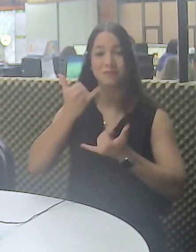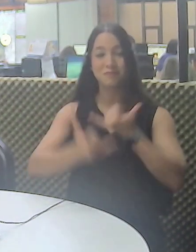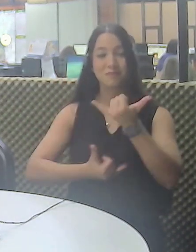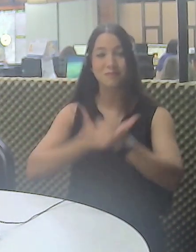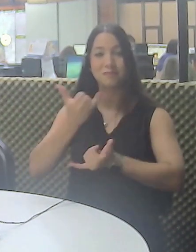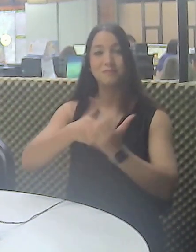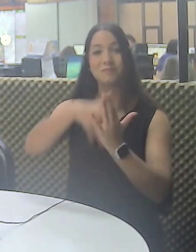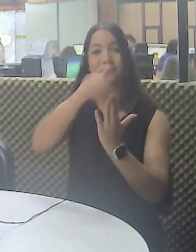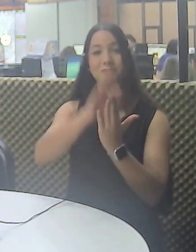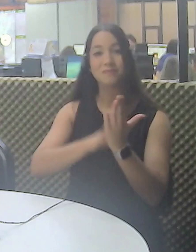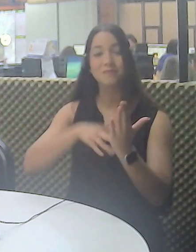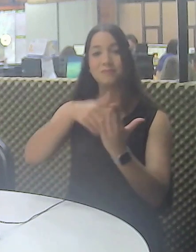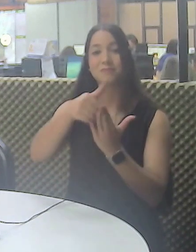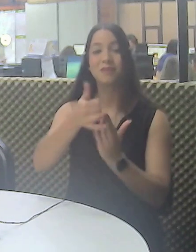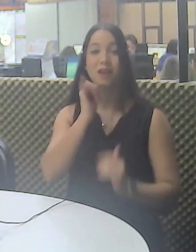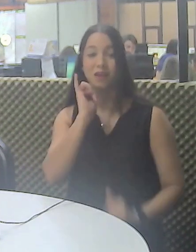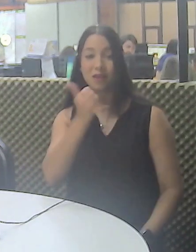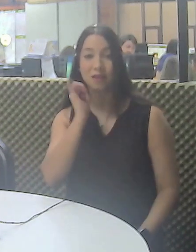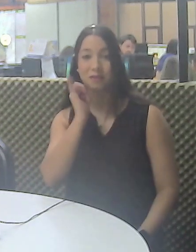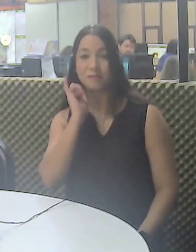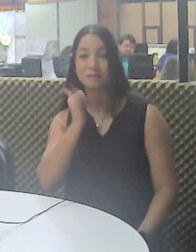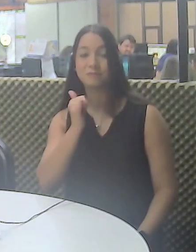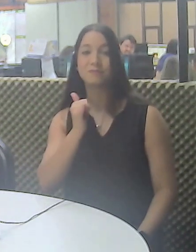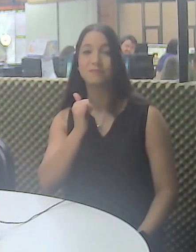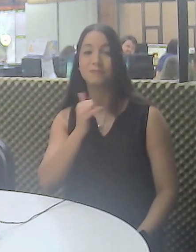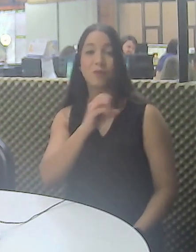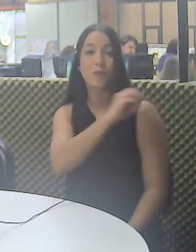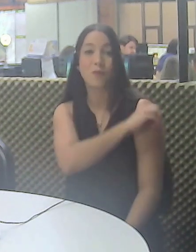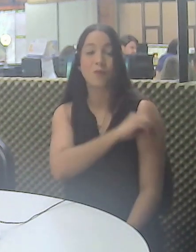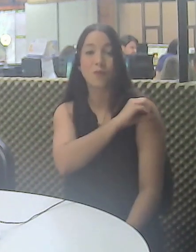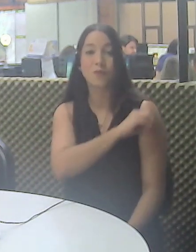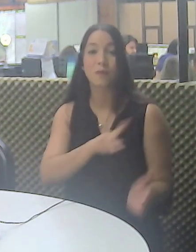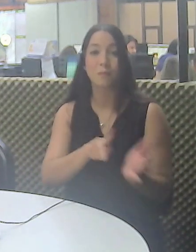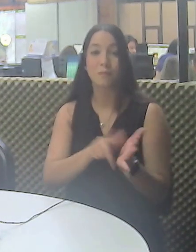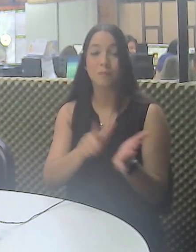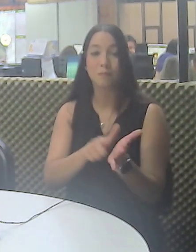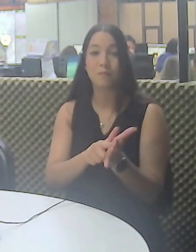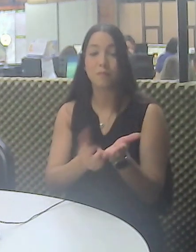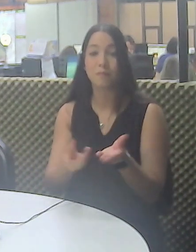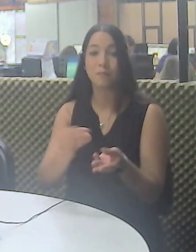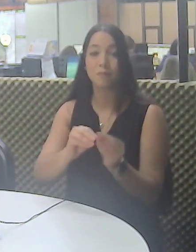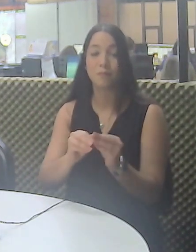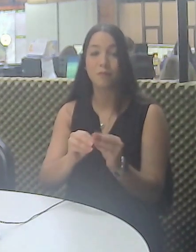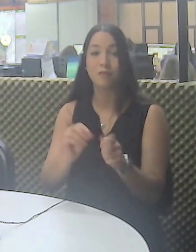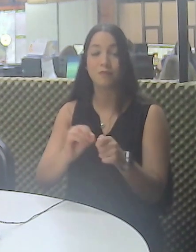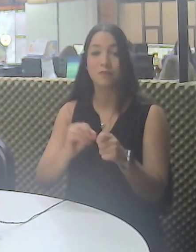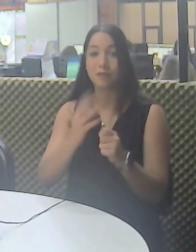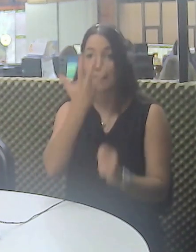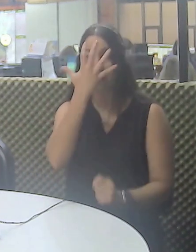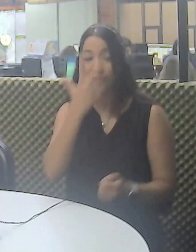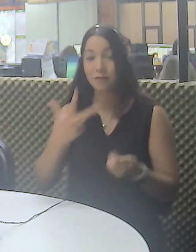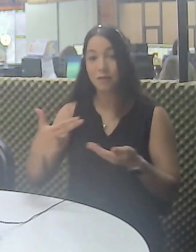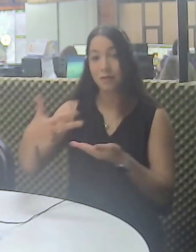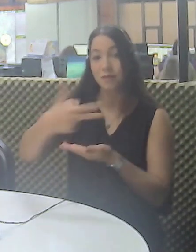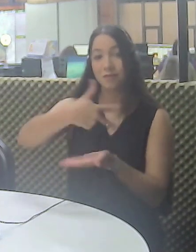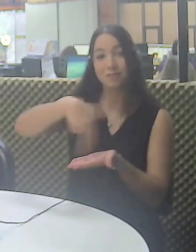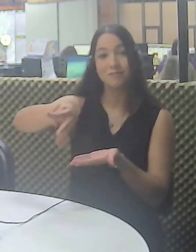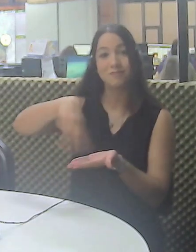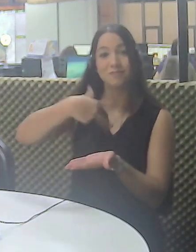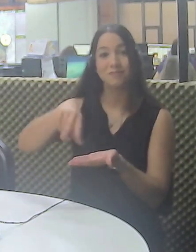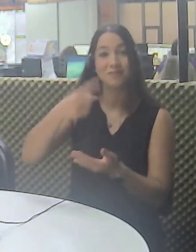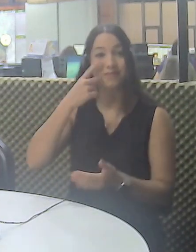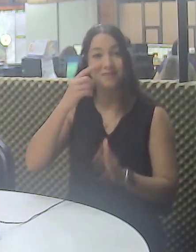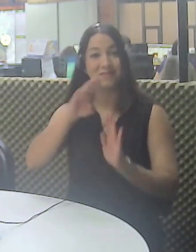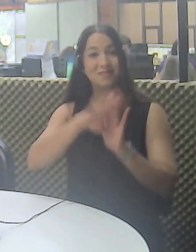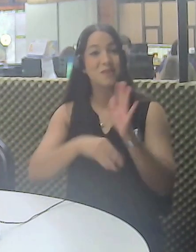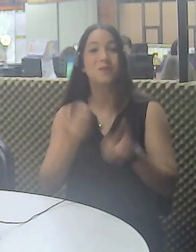brincadeiras, pinturas, contação de histórias, oficina de dobradura, confecção de máscaras, recortes e danças. Vamos